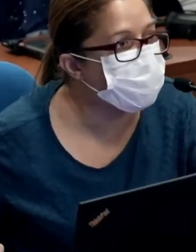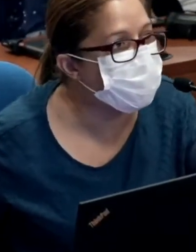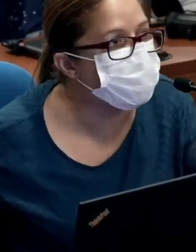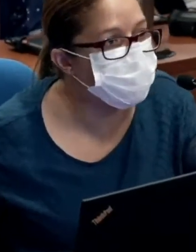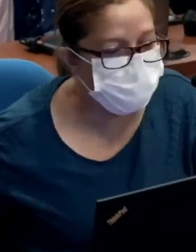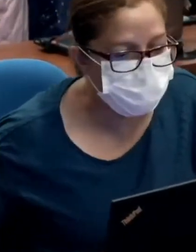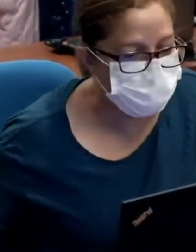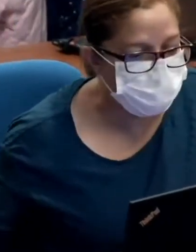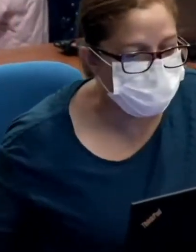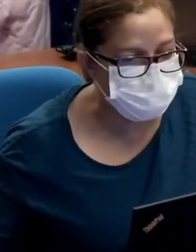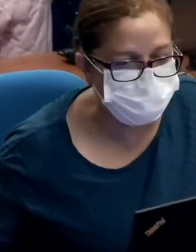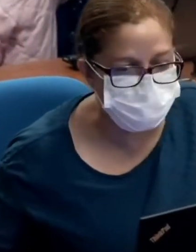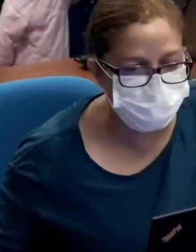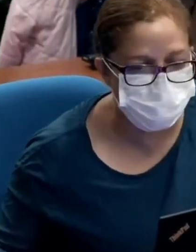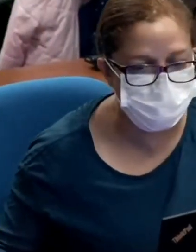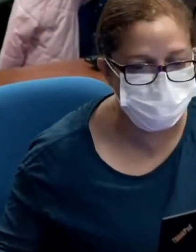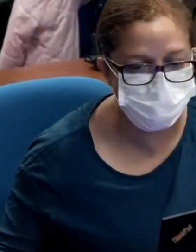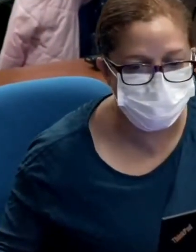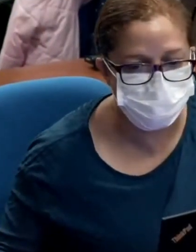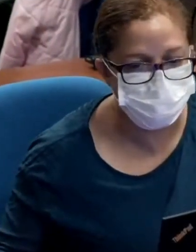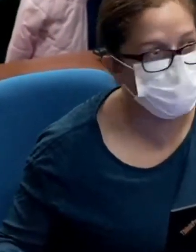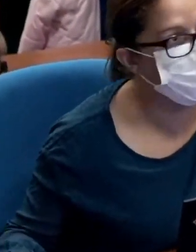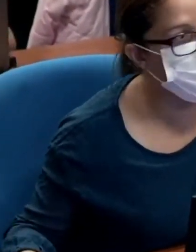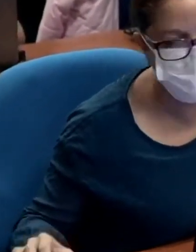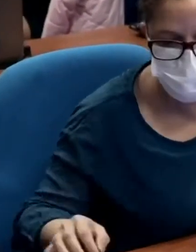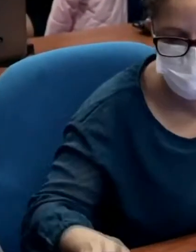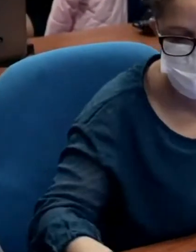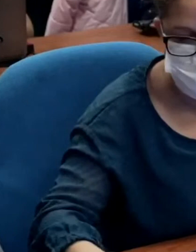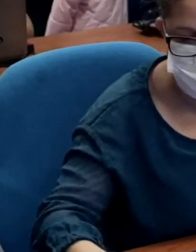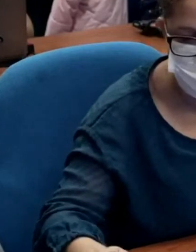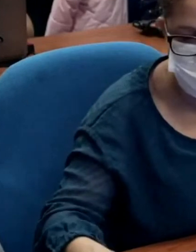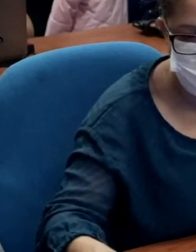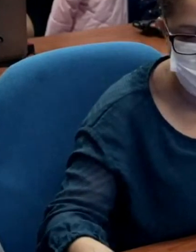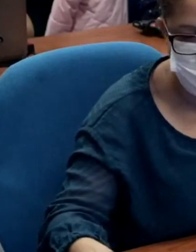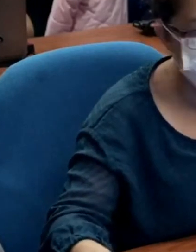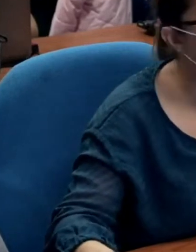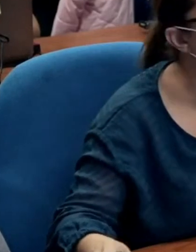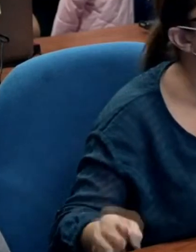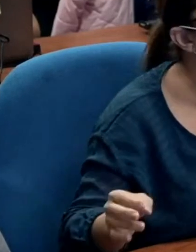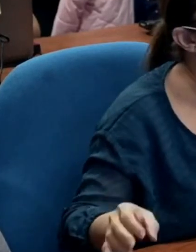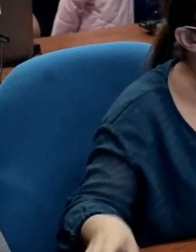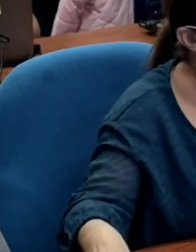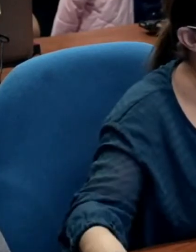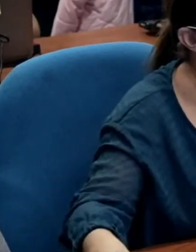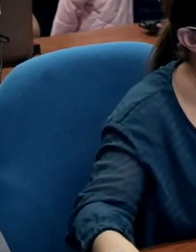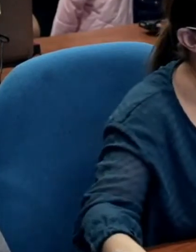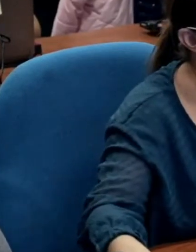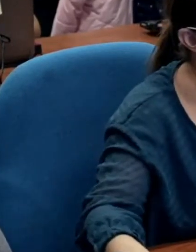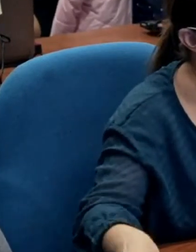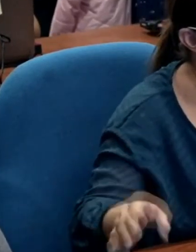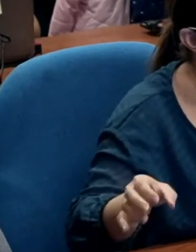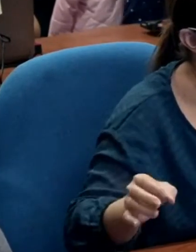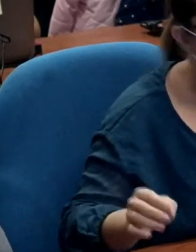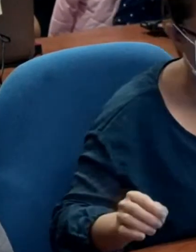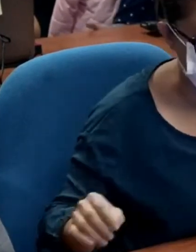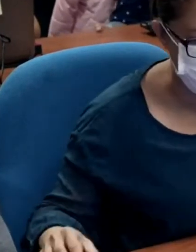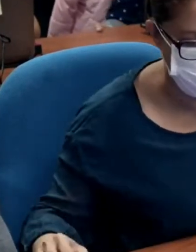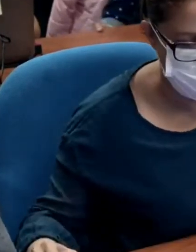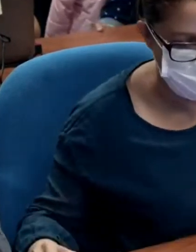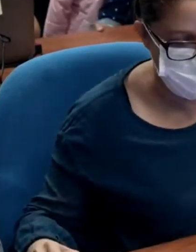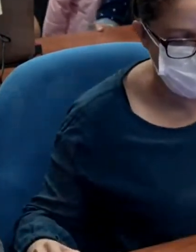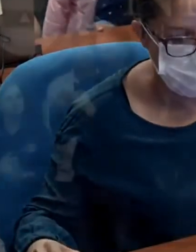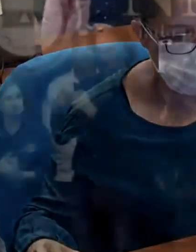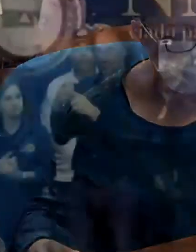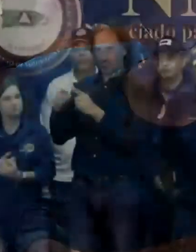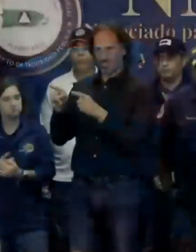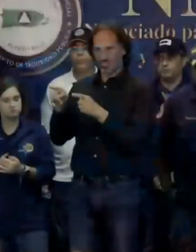Entiendo que Carraízo también está sin servicio, toda la población que se sirve de allí. Sí,